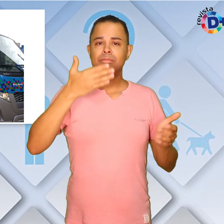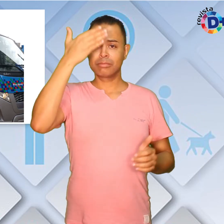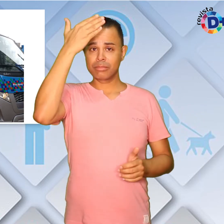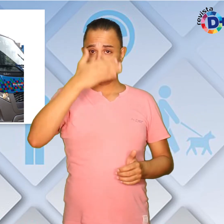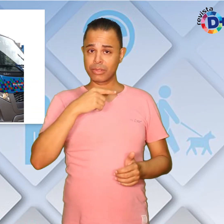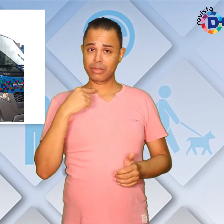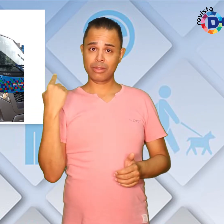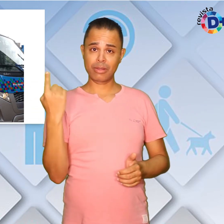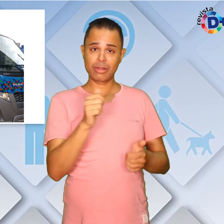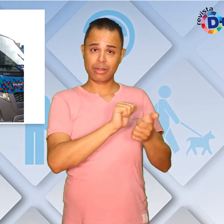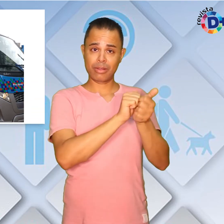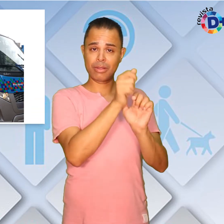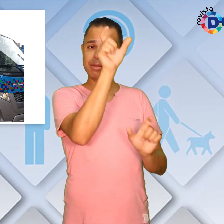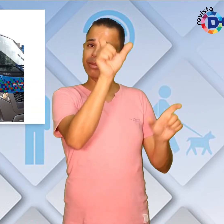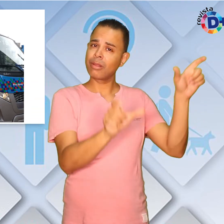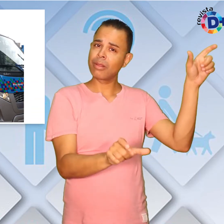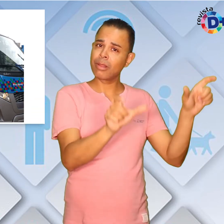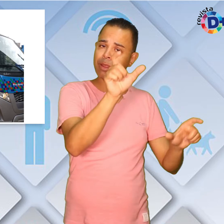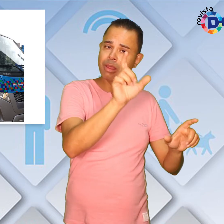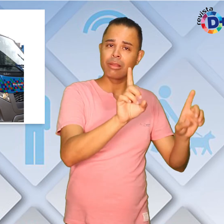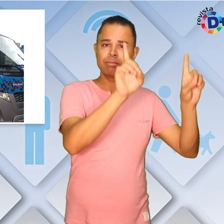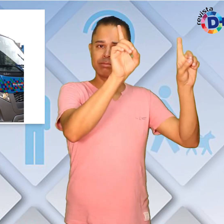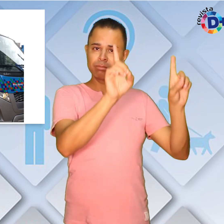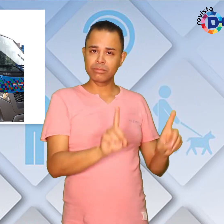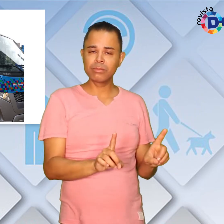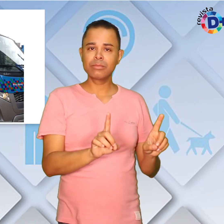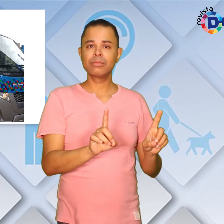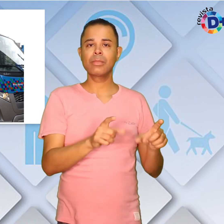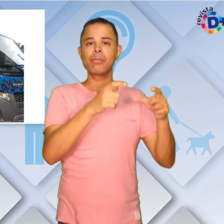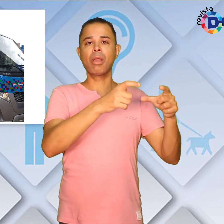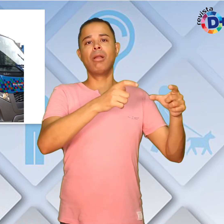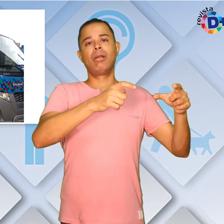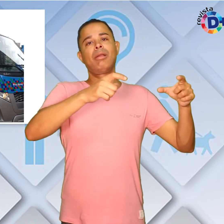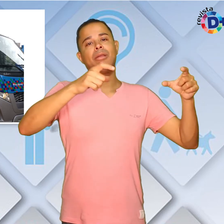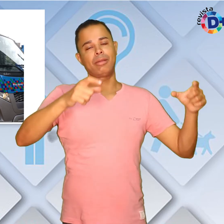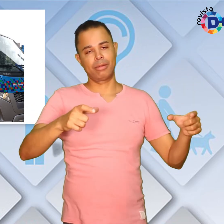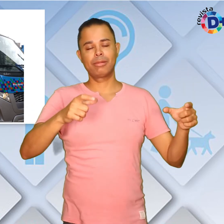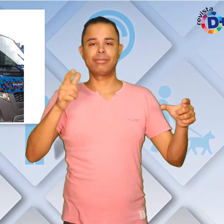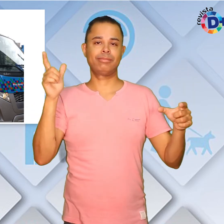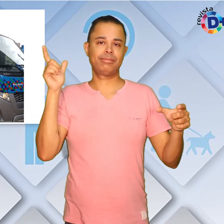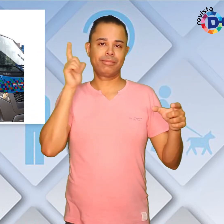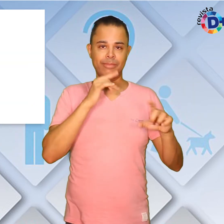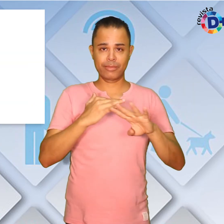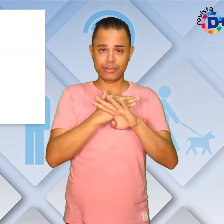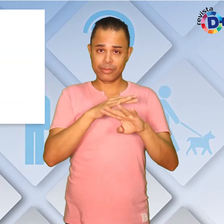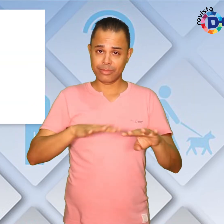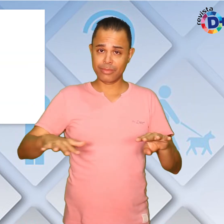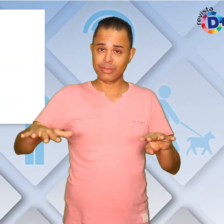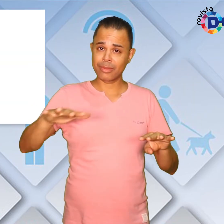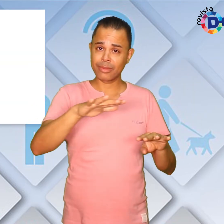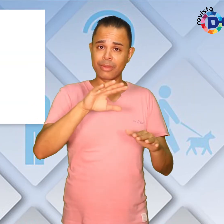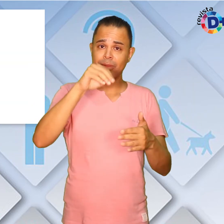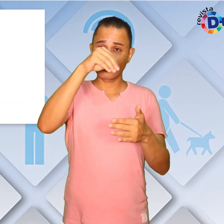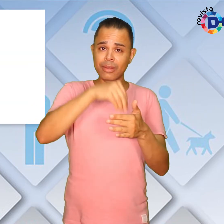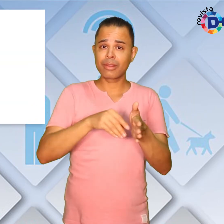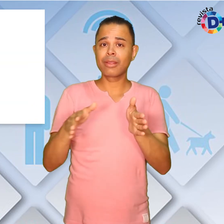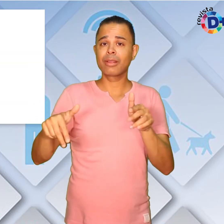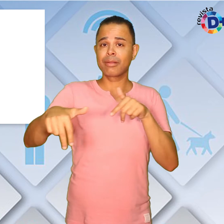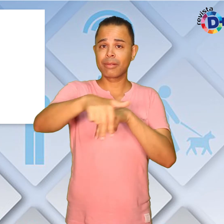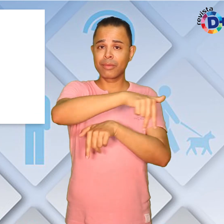nossos atletas vem ampliar o leque já oferecido pela secretaria de mobilidade e